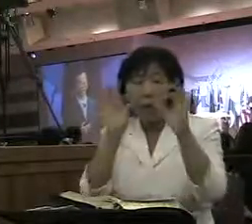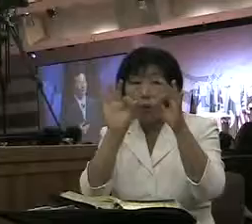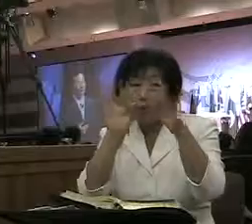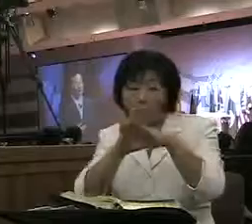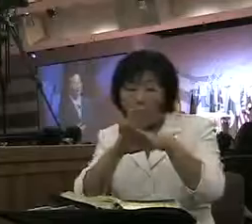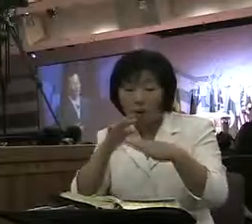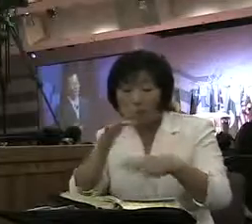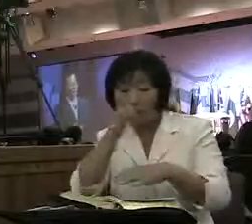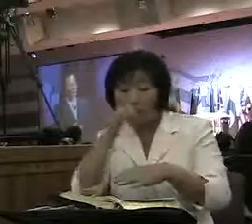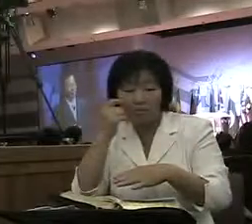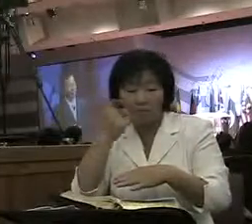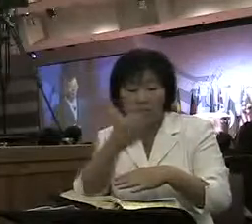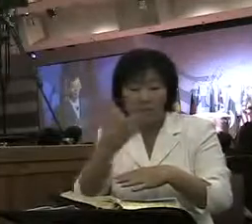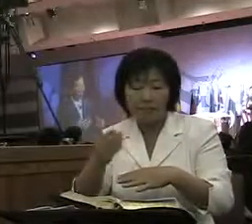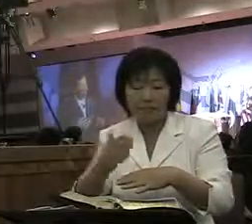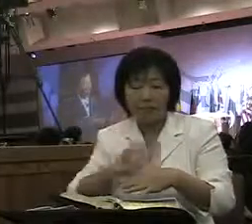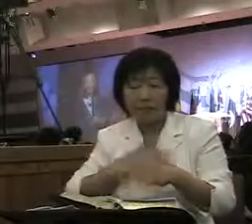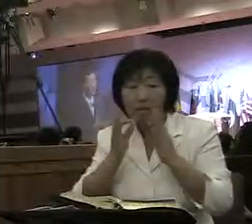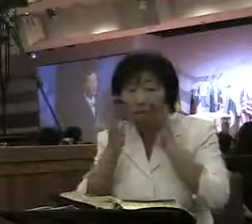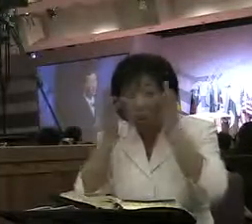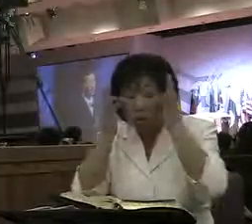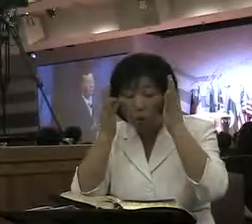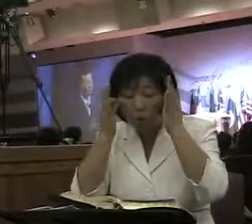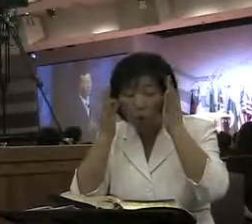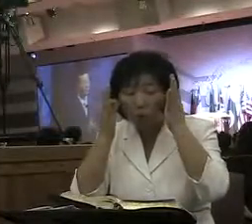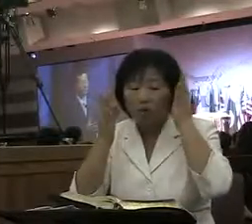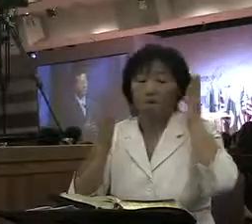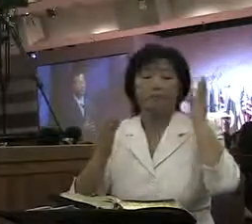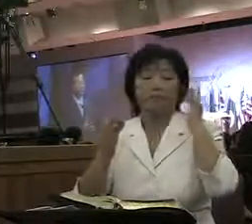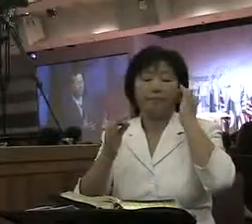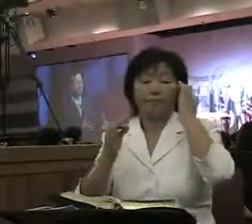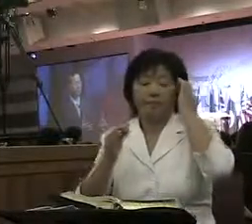우리의 죄가 내 노력으로 없어집니까?